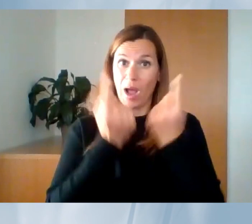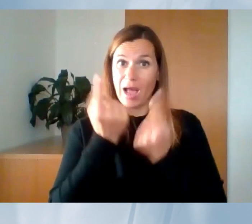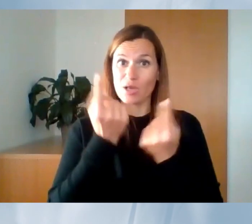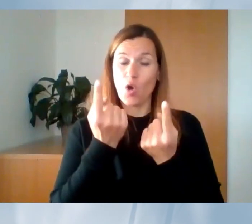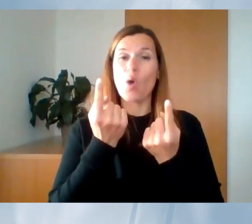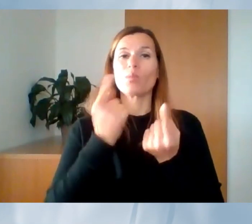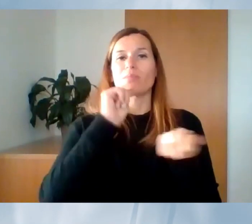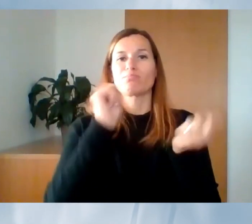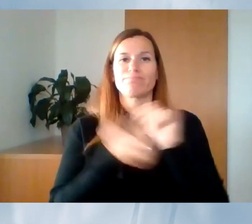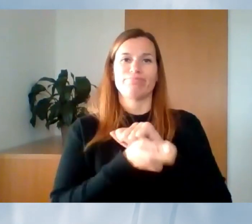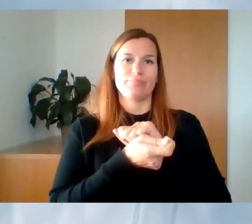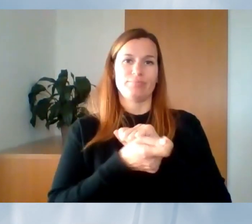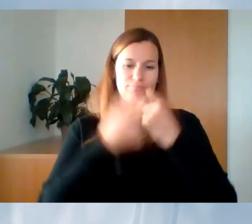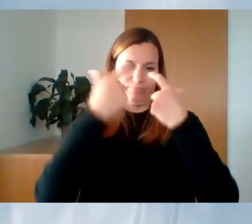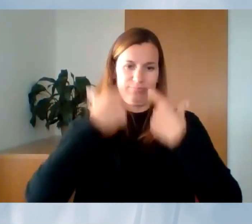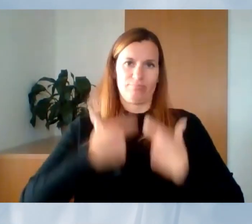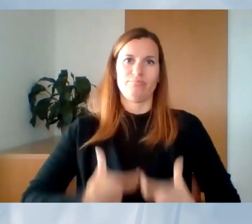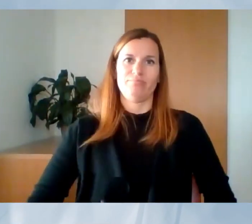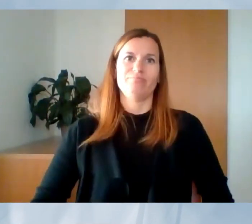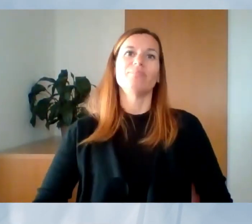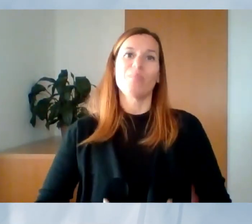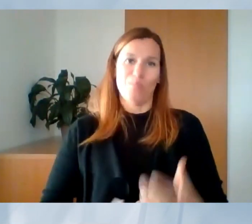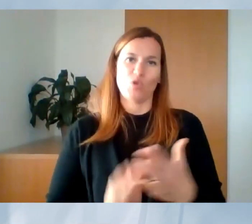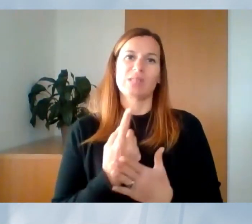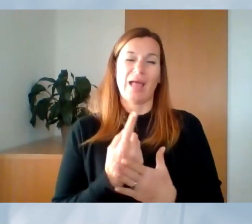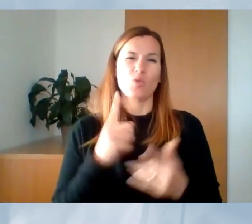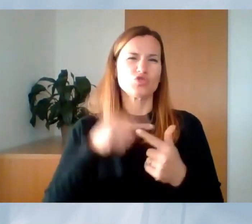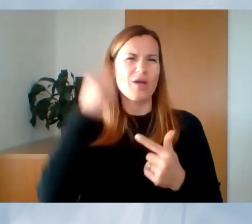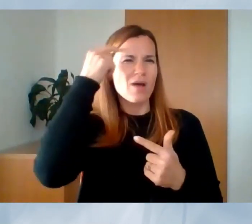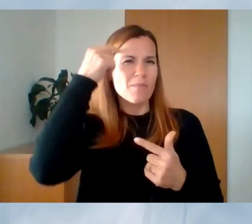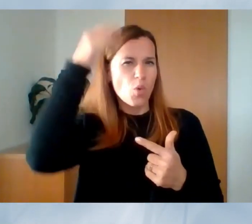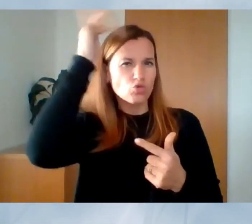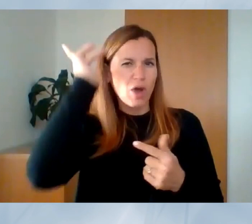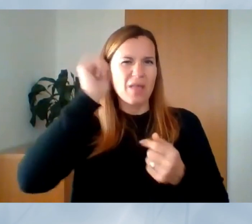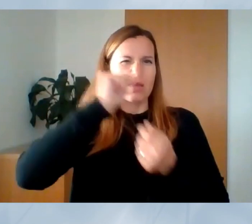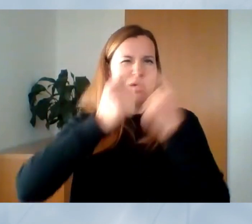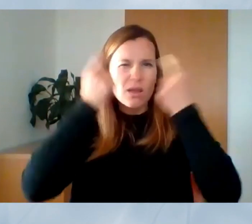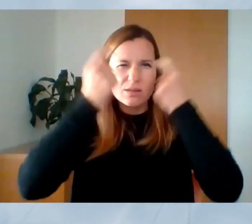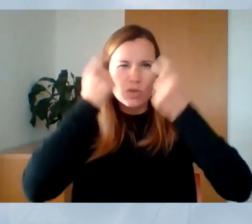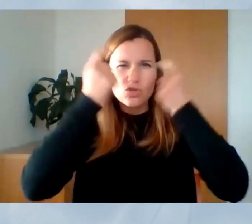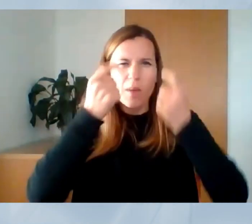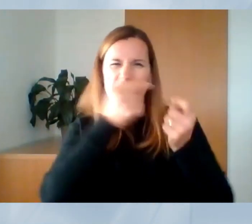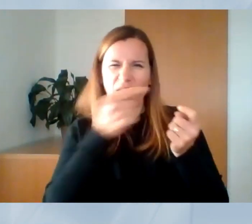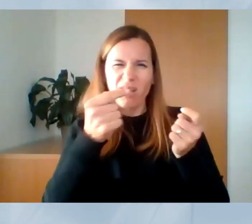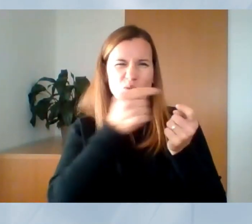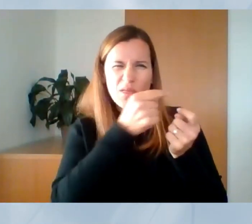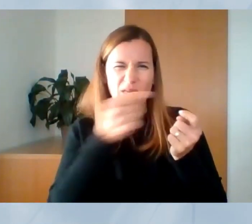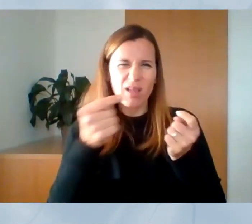možganih dogaja, to mi postajamo. In če v možganih meljemo